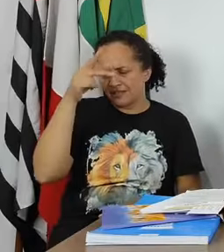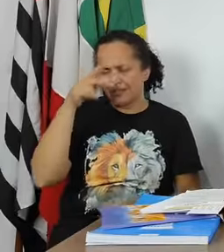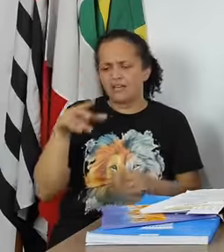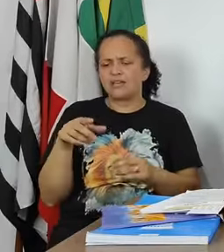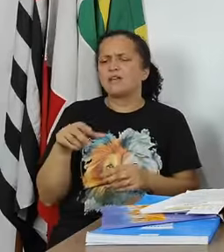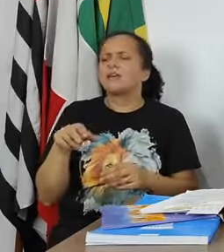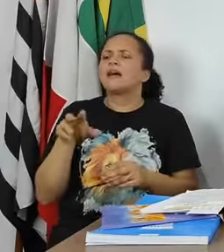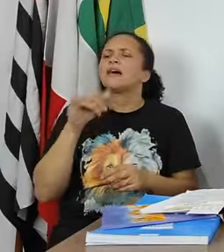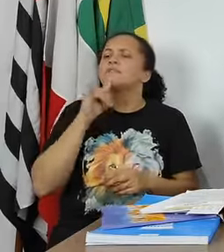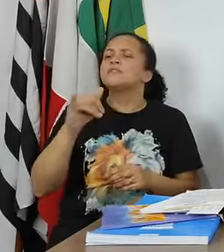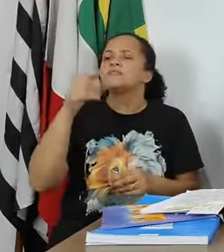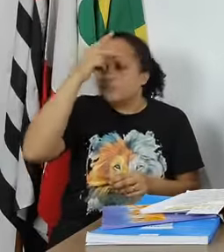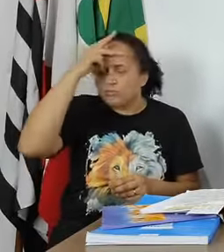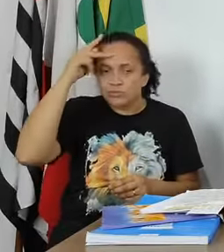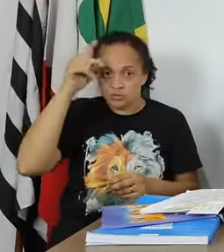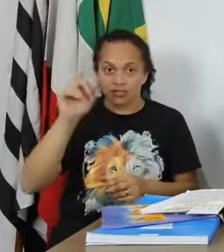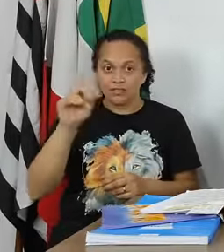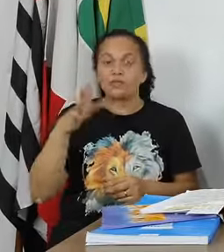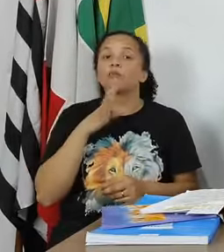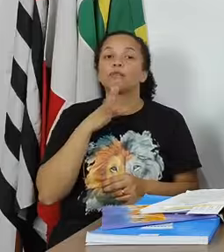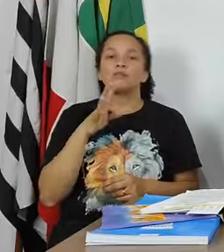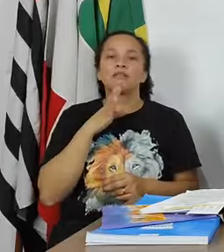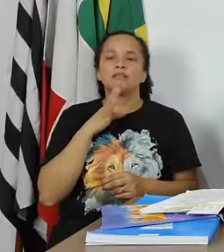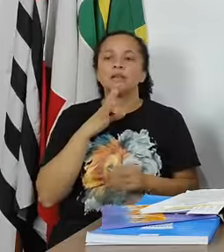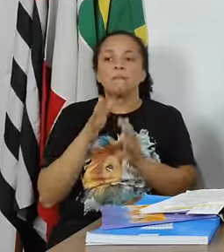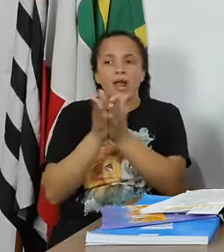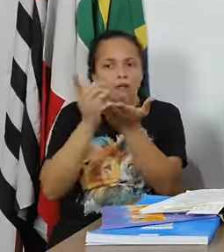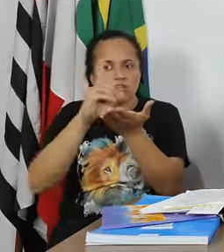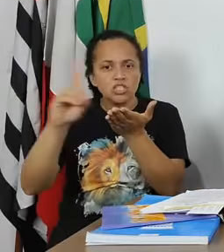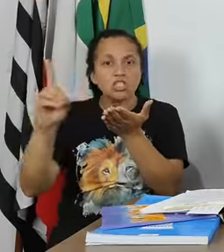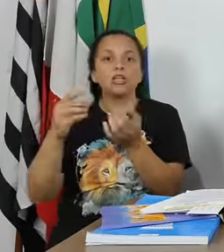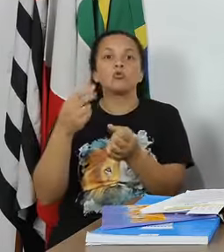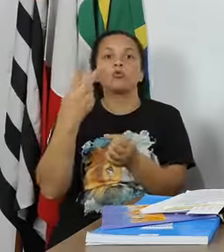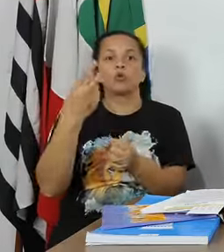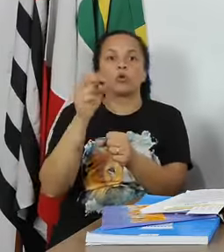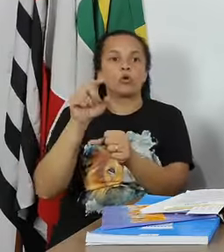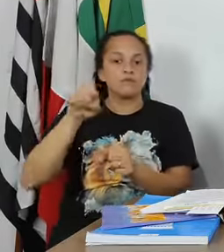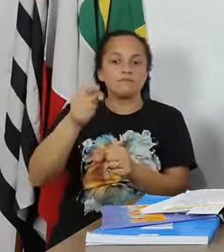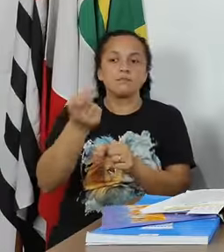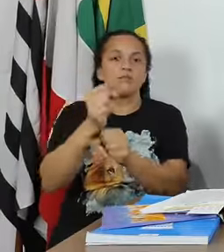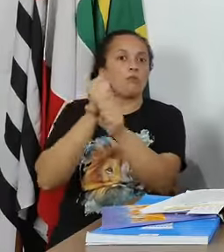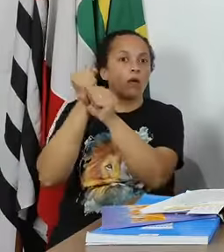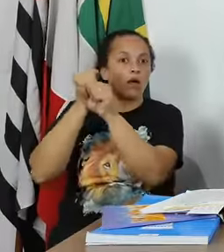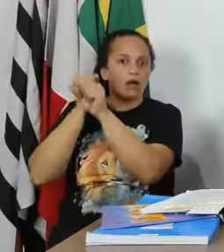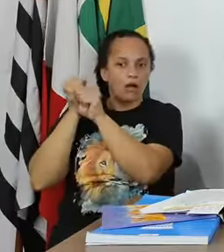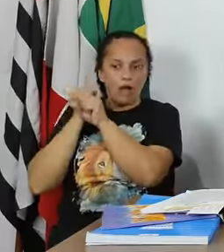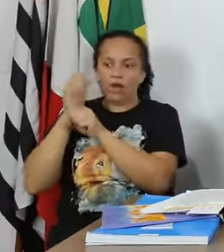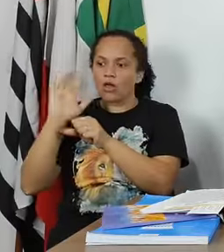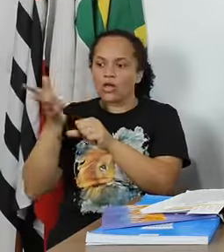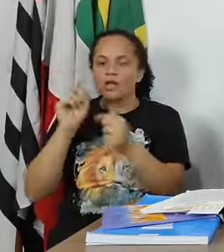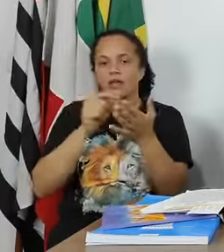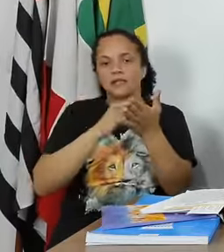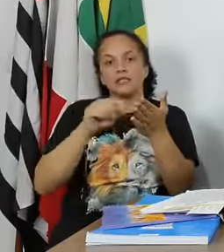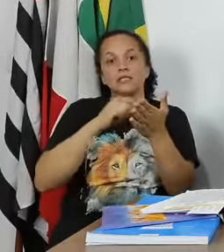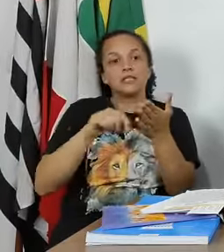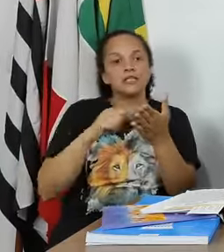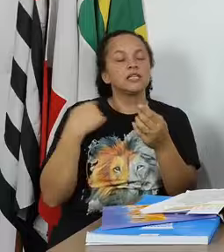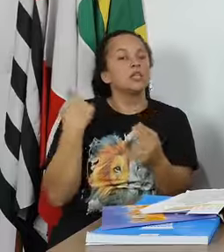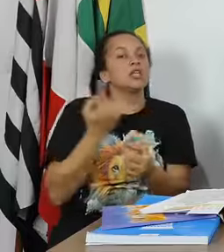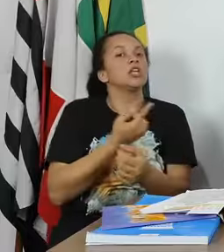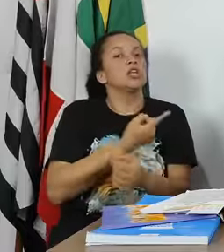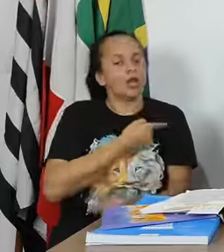atrás, né, é impressionante como ela é atual. E infelizmente nós estamos vivendo esse contexto, né? Jesus